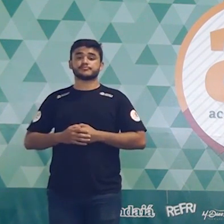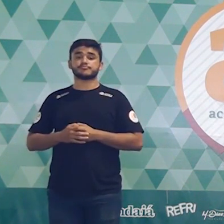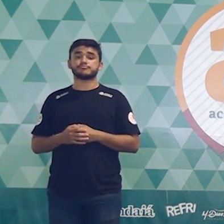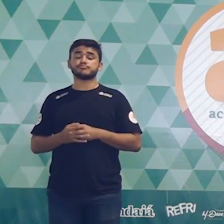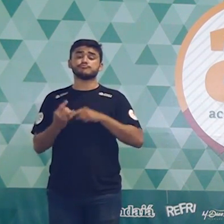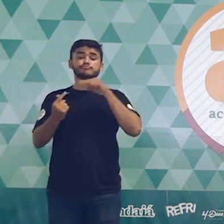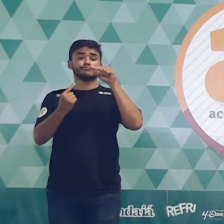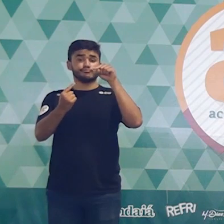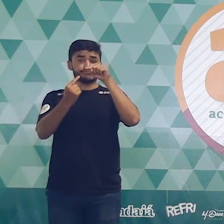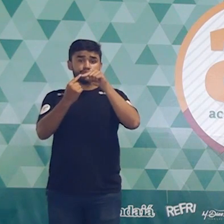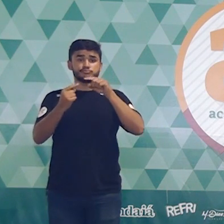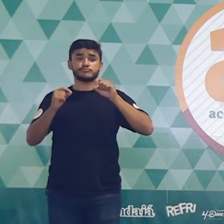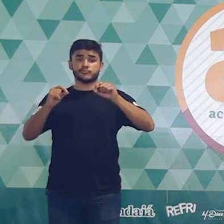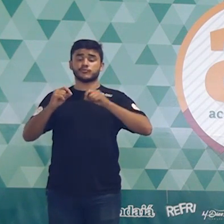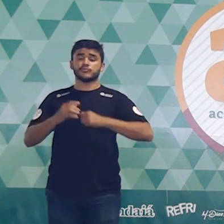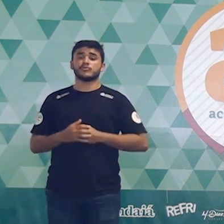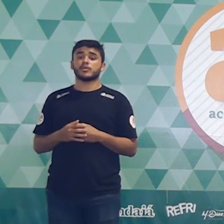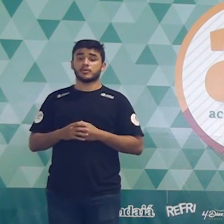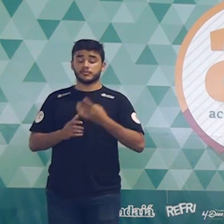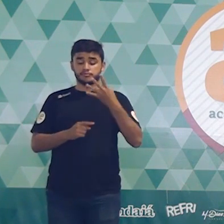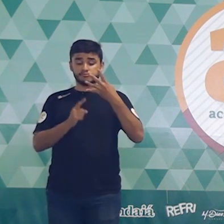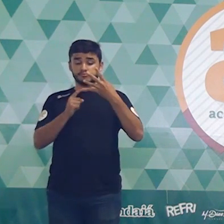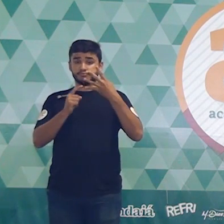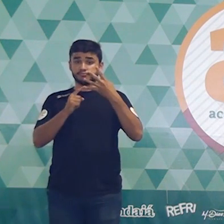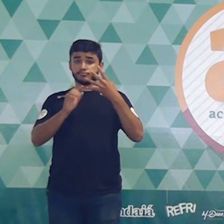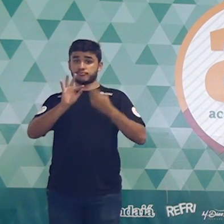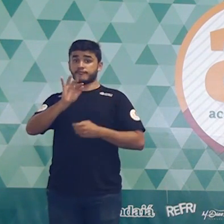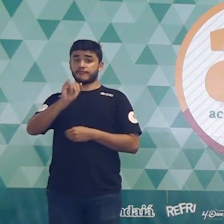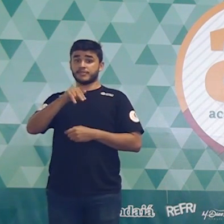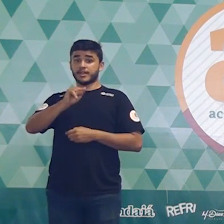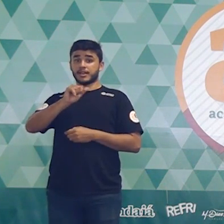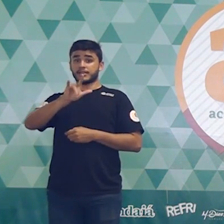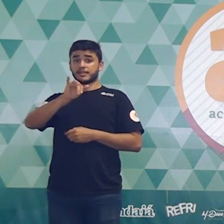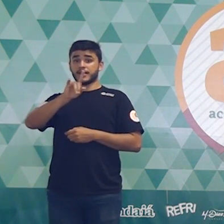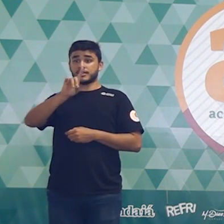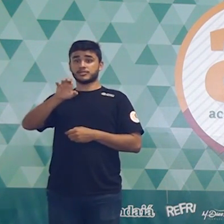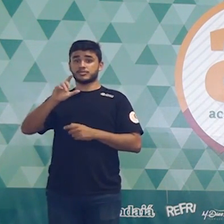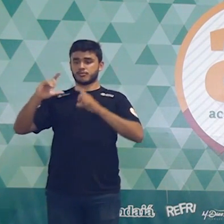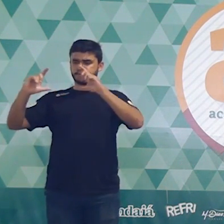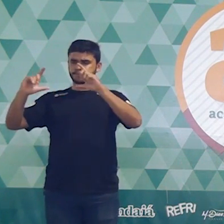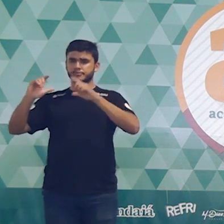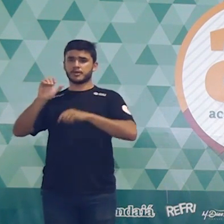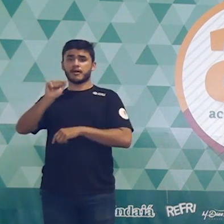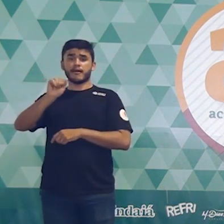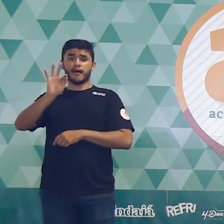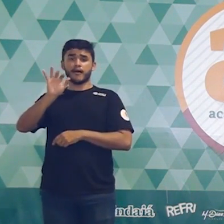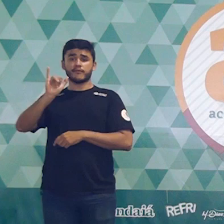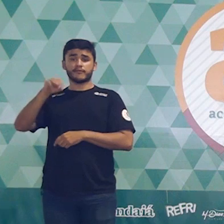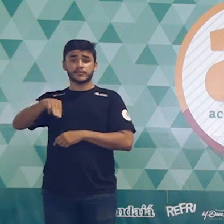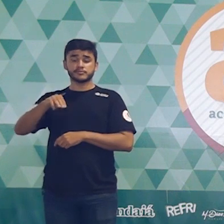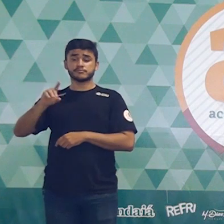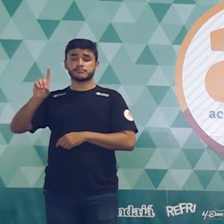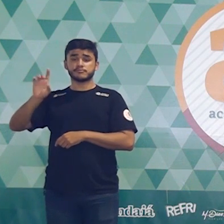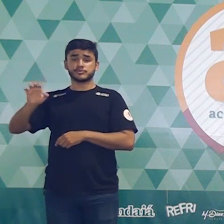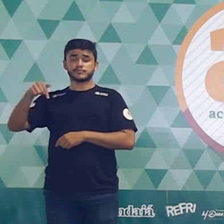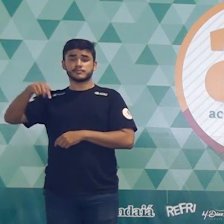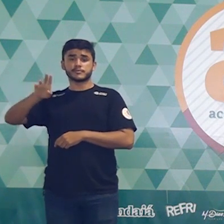quê? Do lado dessa finalidade, você coloca aí entre parênteses, ó, a fim de quê? Com que